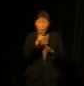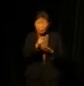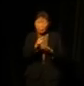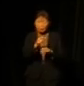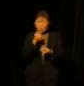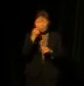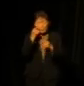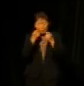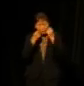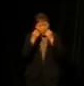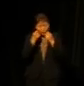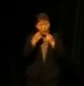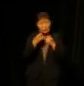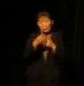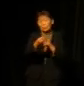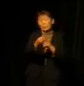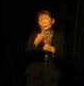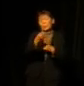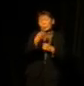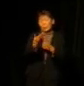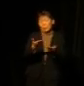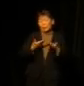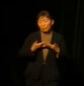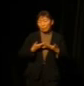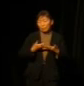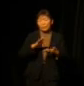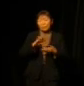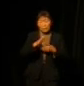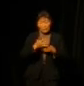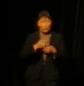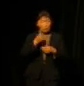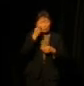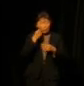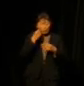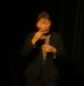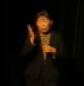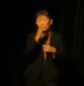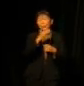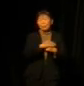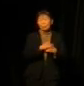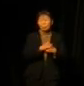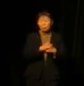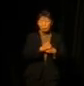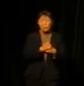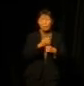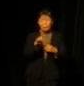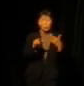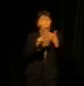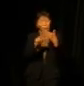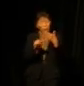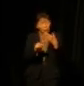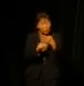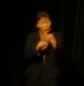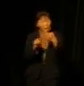ですけど、かわいそうです、虫が届かないんですね、訴えましたけどね。でも本当に、ね、この4月の頃は本